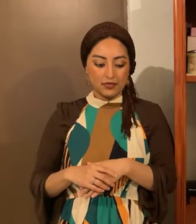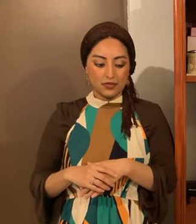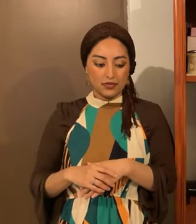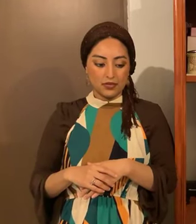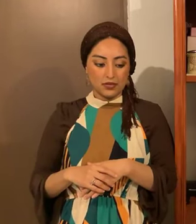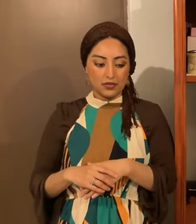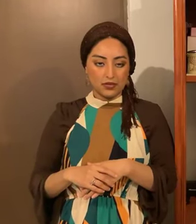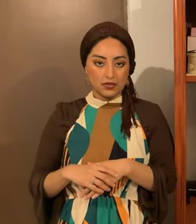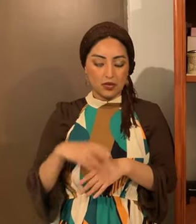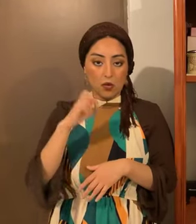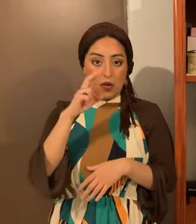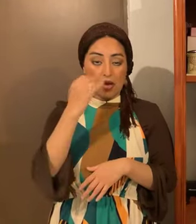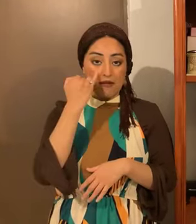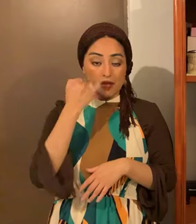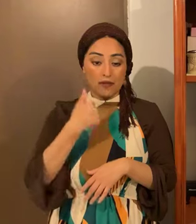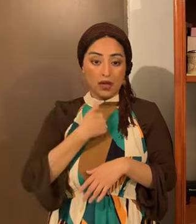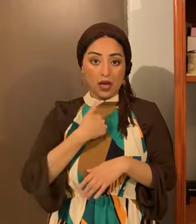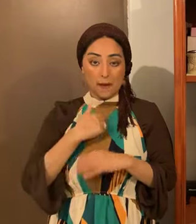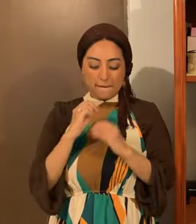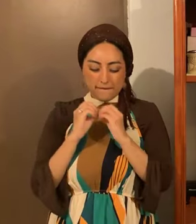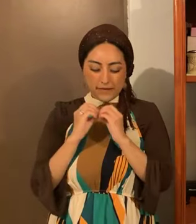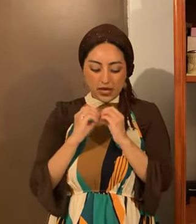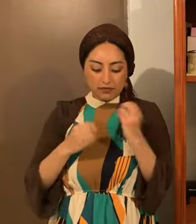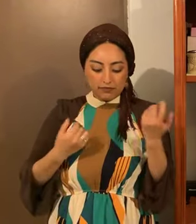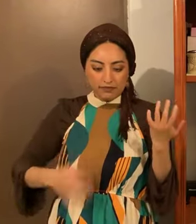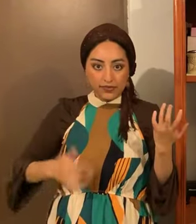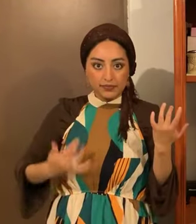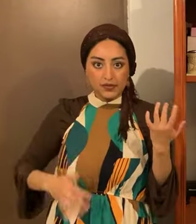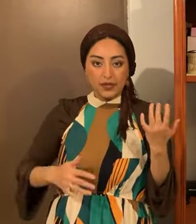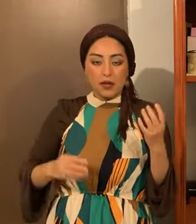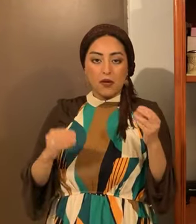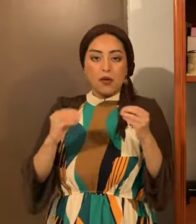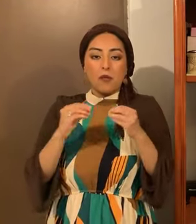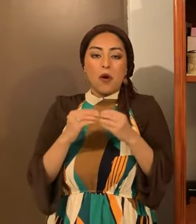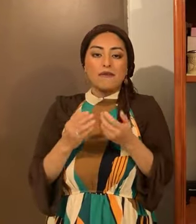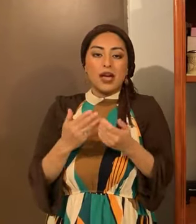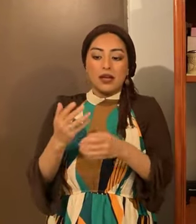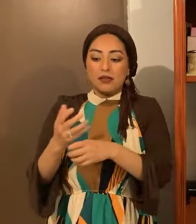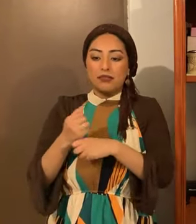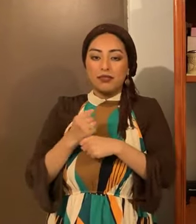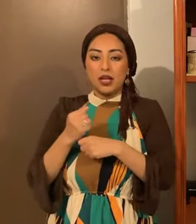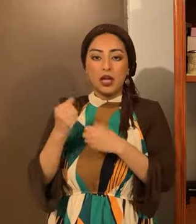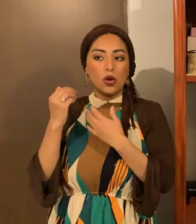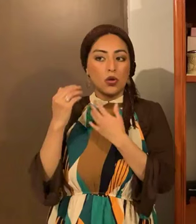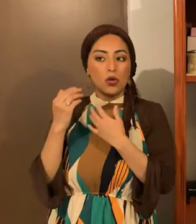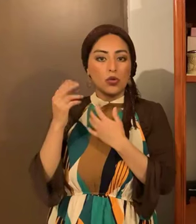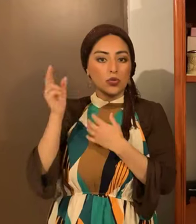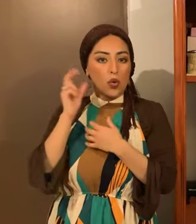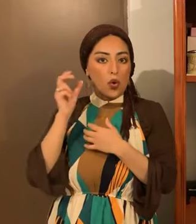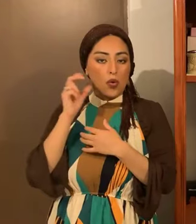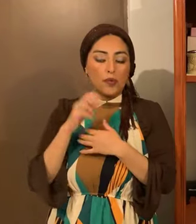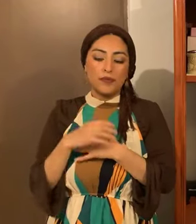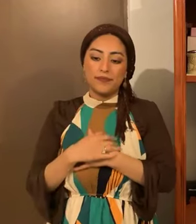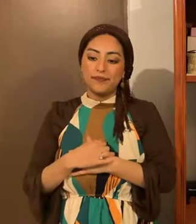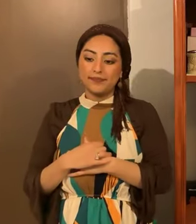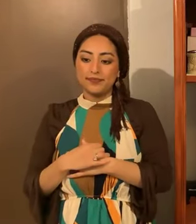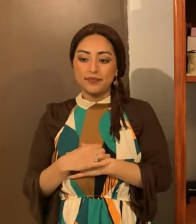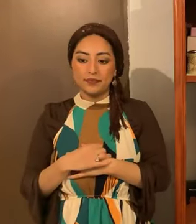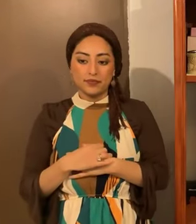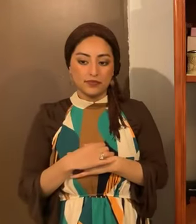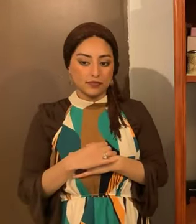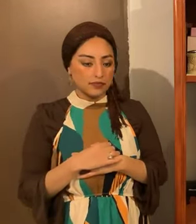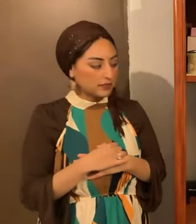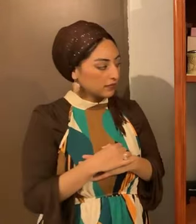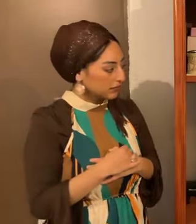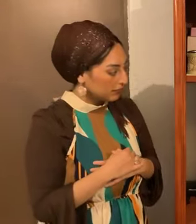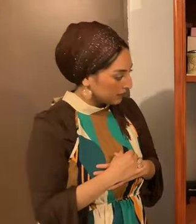la maquinaria de la guitarra, entonces ahí sí nos sería más fácil obtener esos sonidos. Pero bueno,